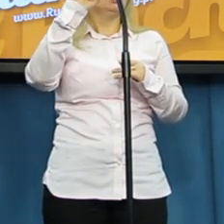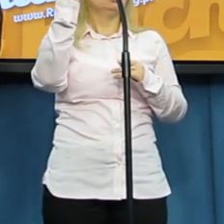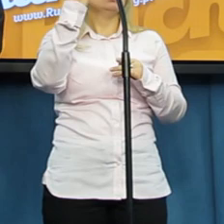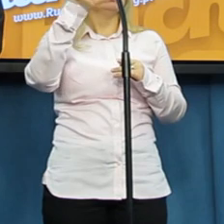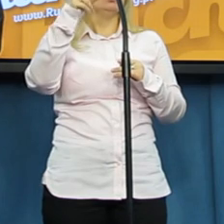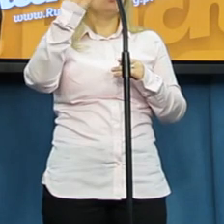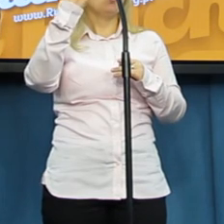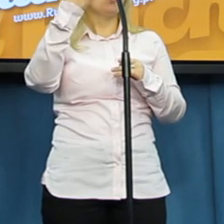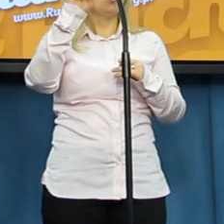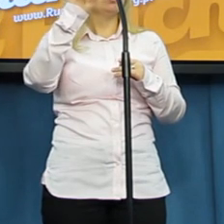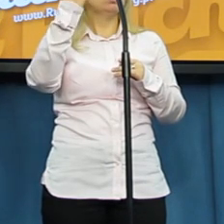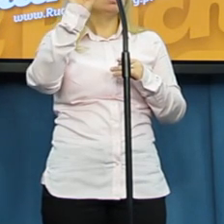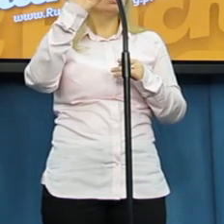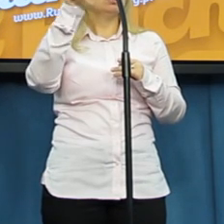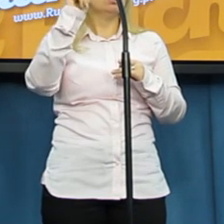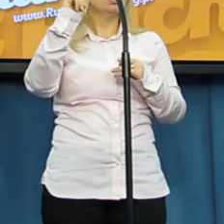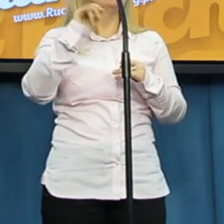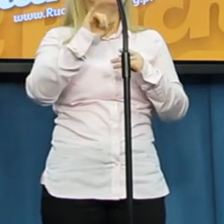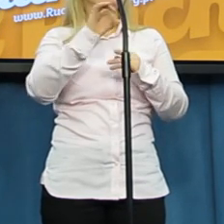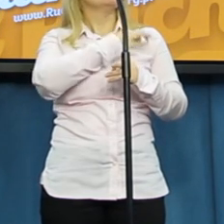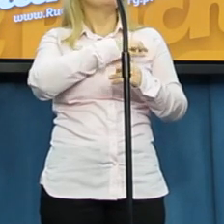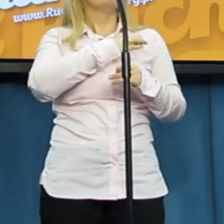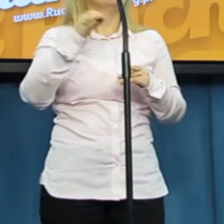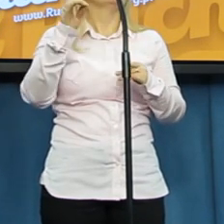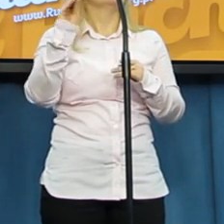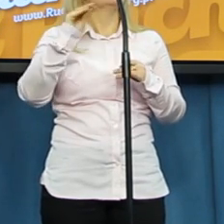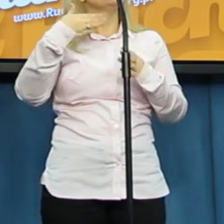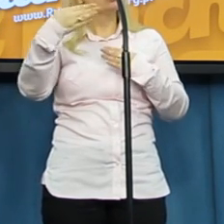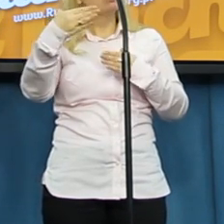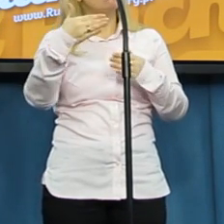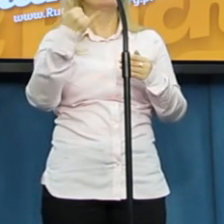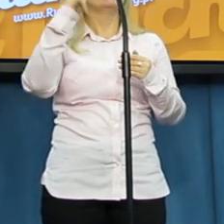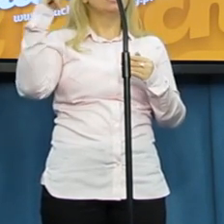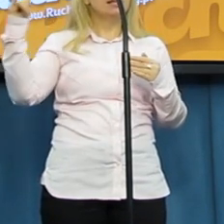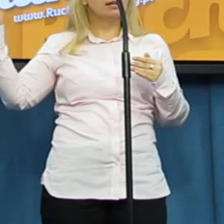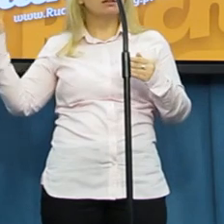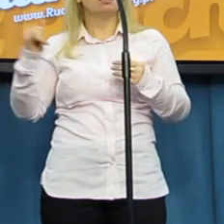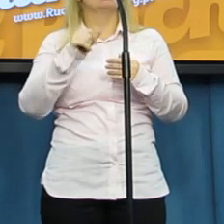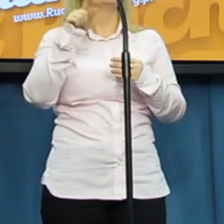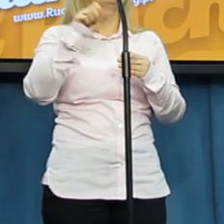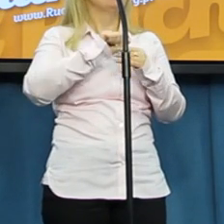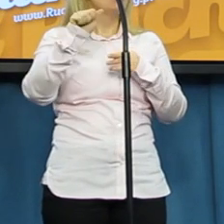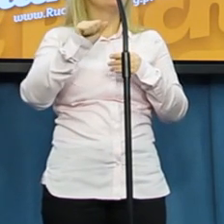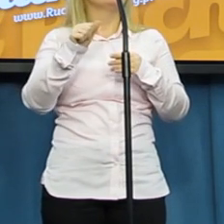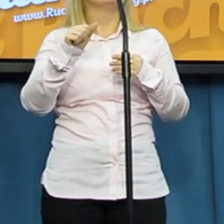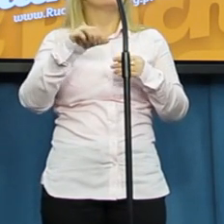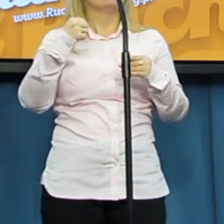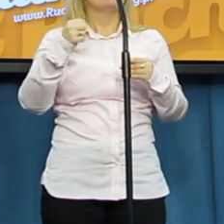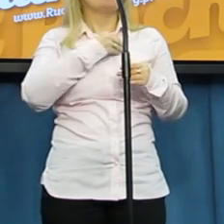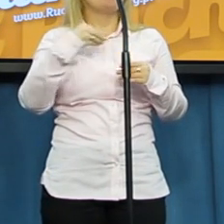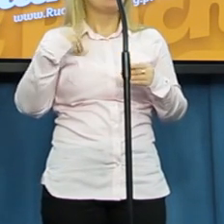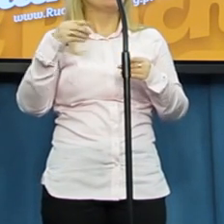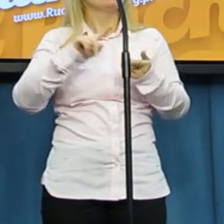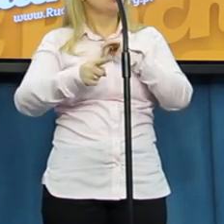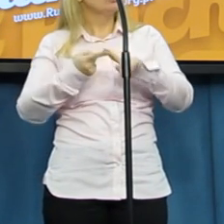Unii Pracy, Partii Racja sprawdzonego naszego sojusznika dotyczących w bojach na polskiej scenie politycznej i